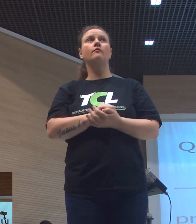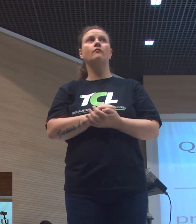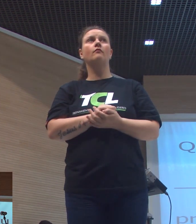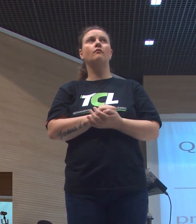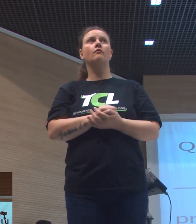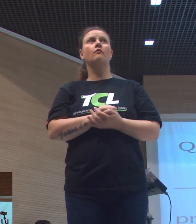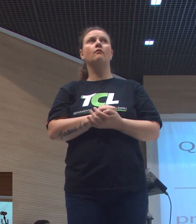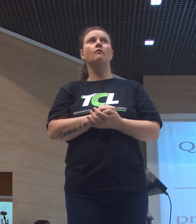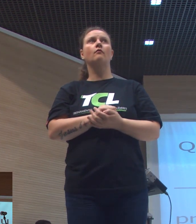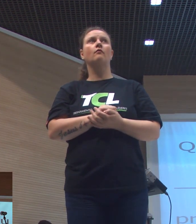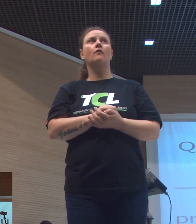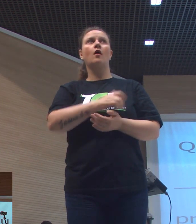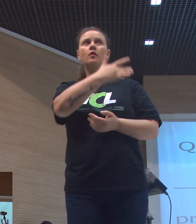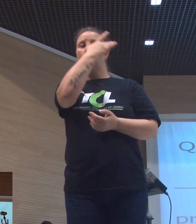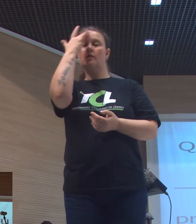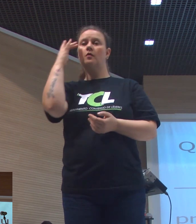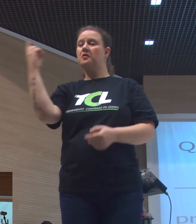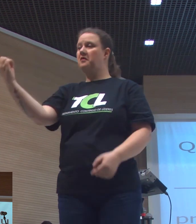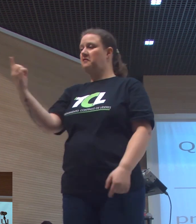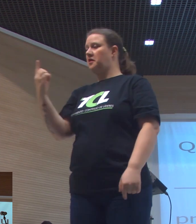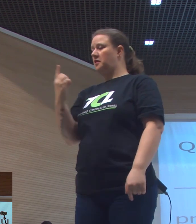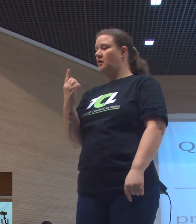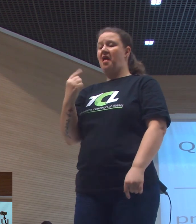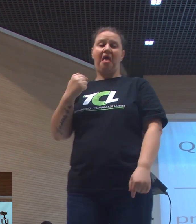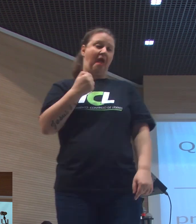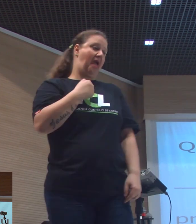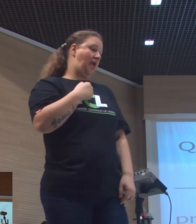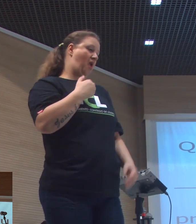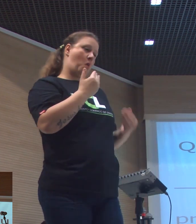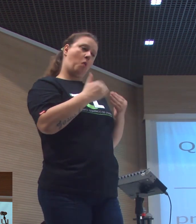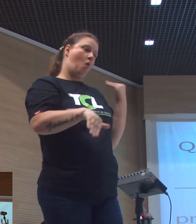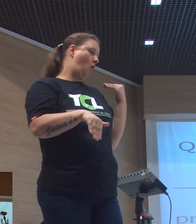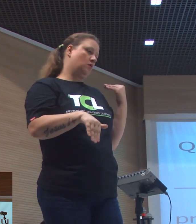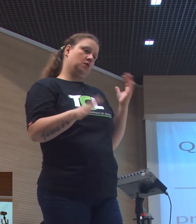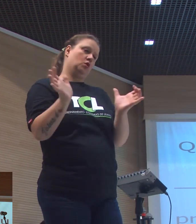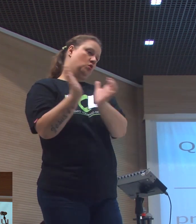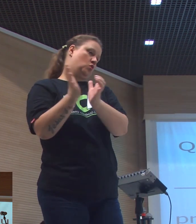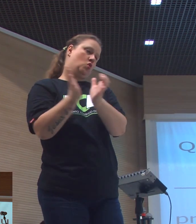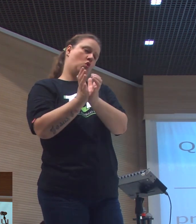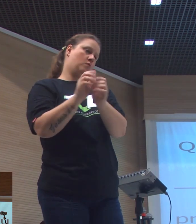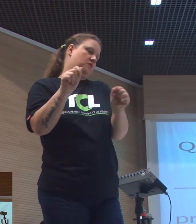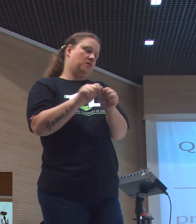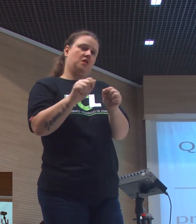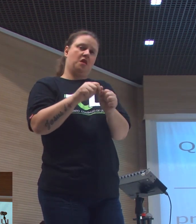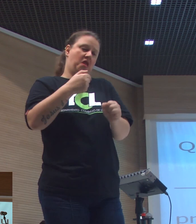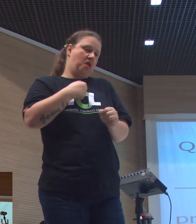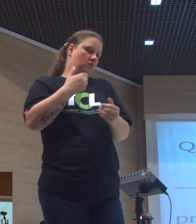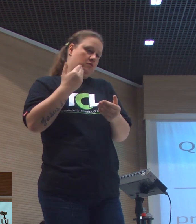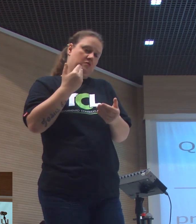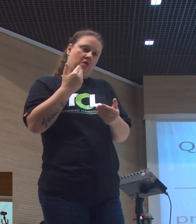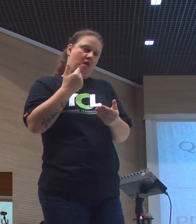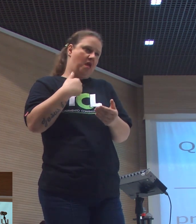que não concorda com o que um determinado grupo está fazendo, não é adepto de